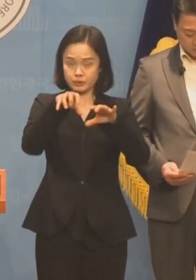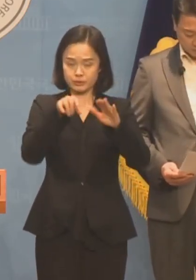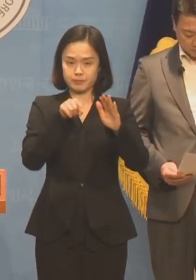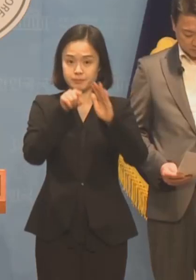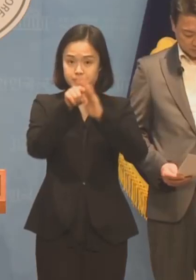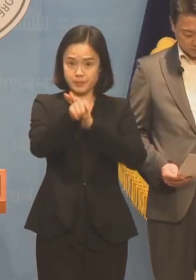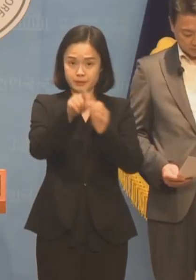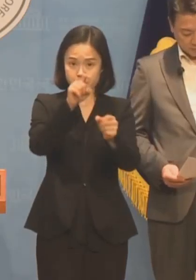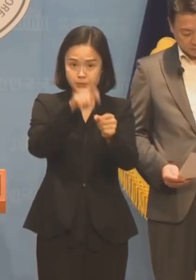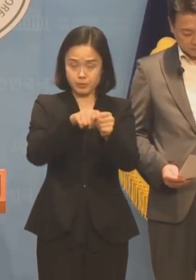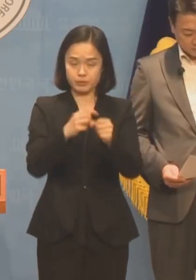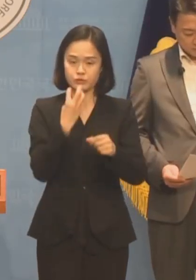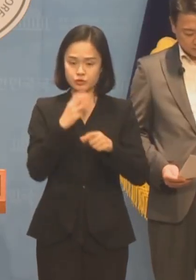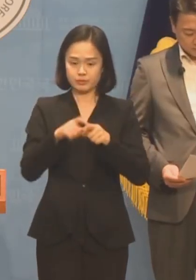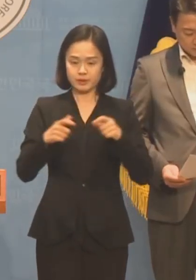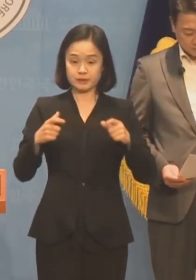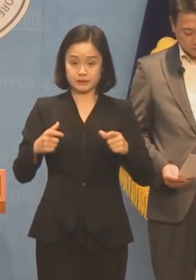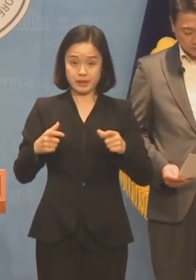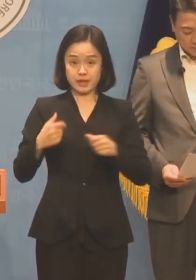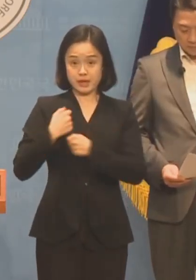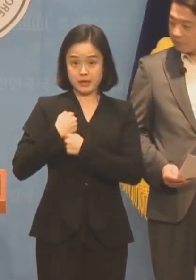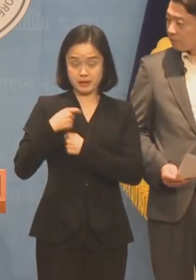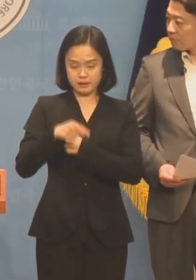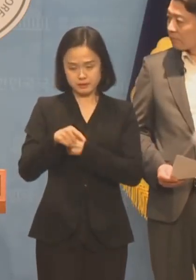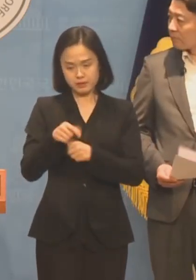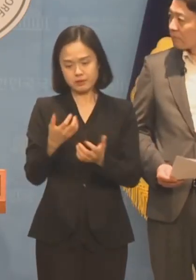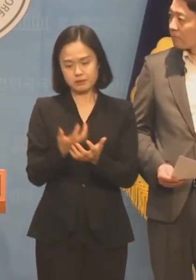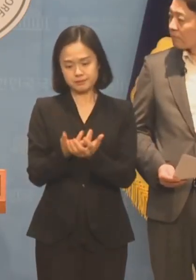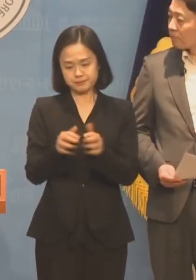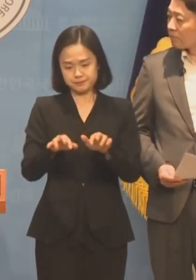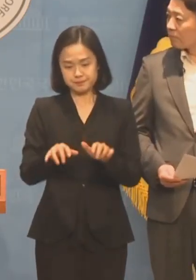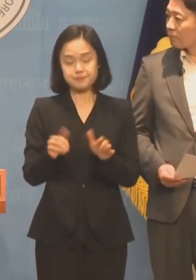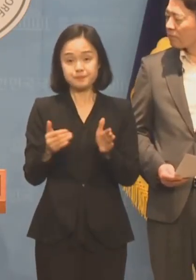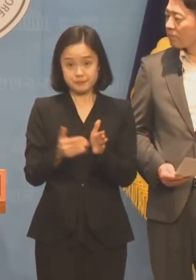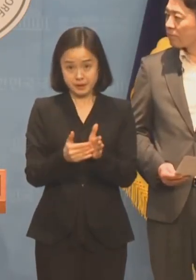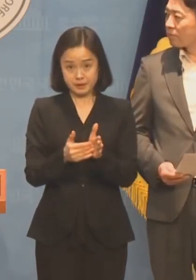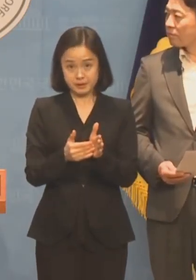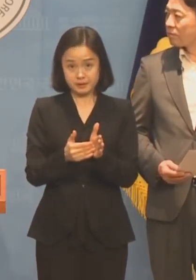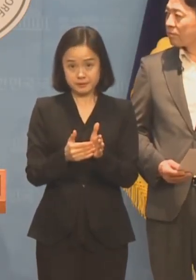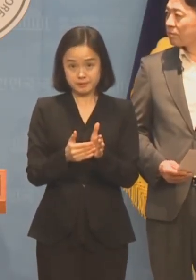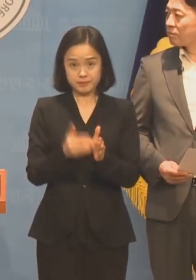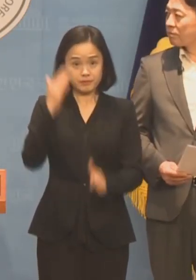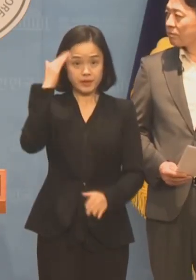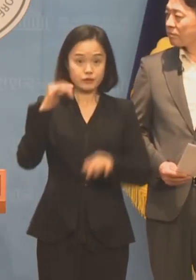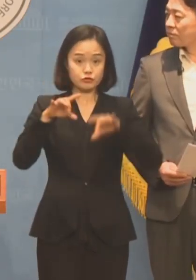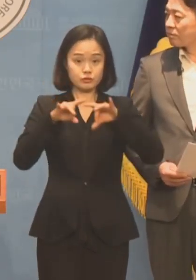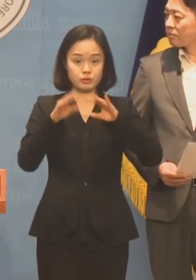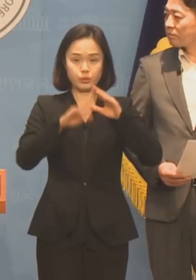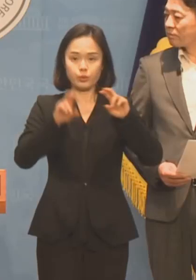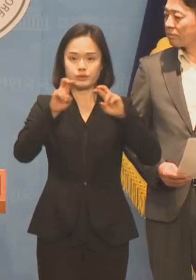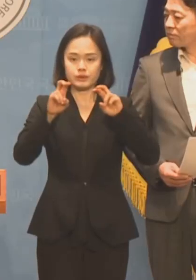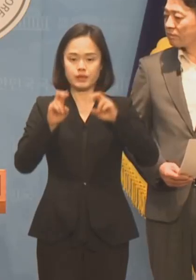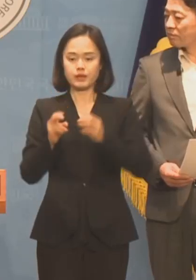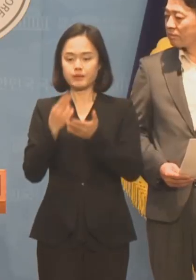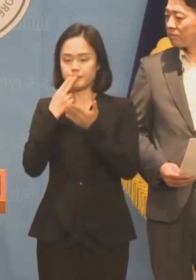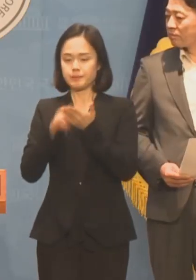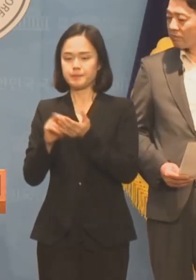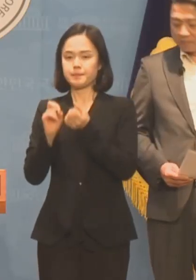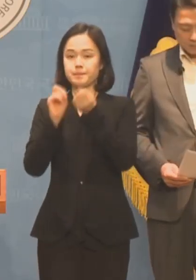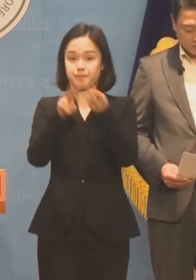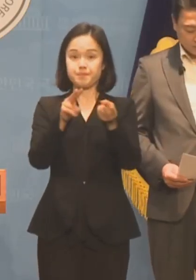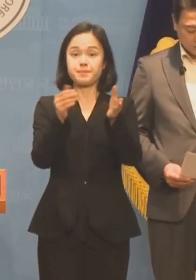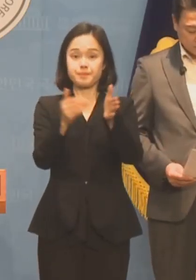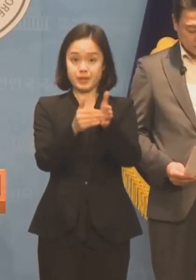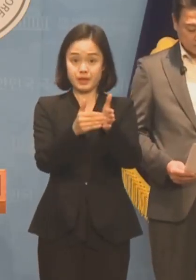작성해 한전으로 보낸 공문입니다. 보도자료에 있는 그